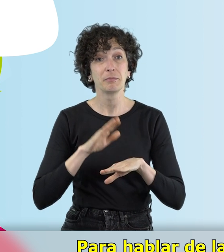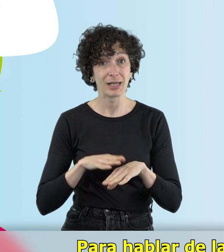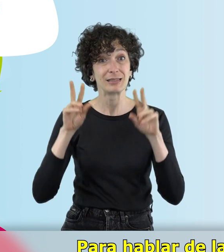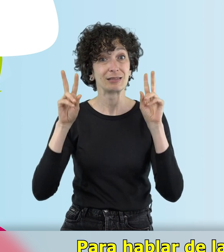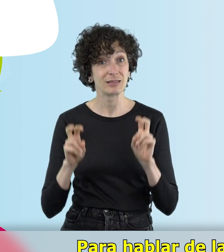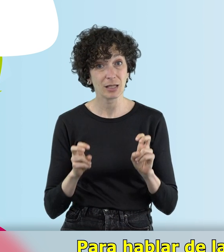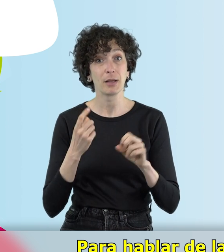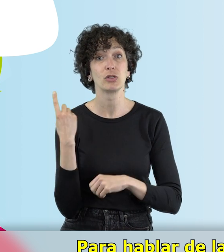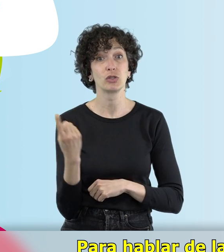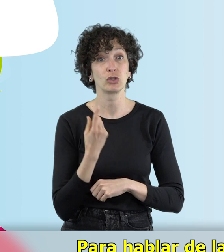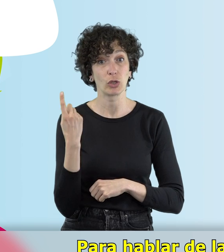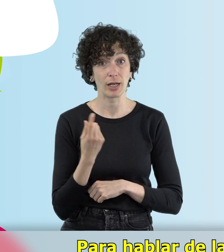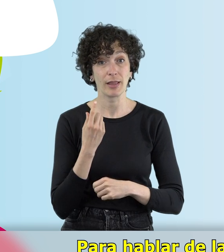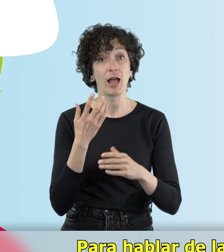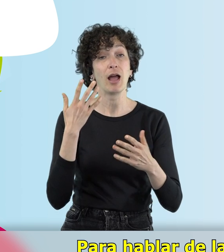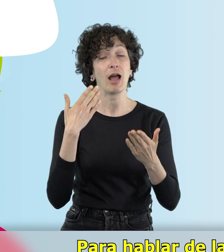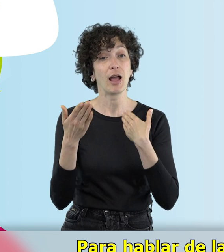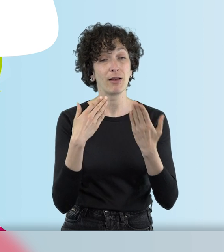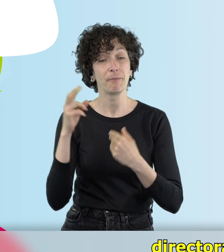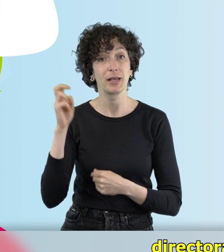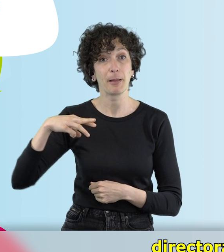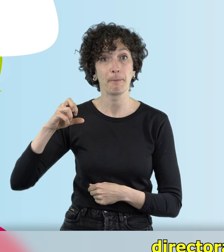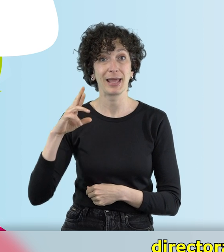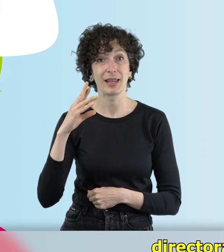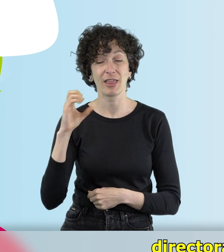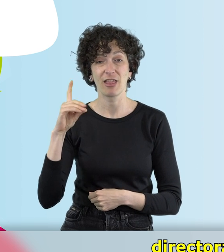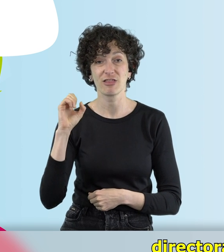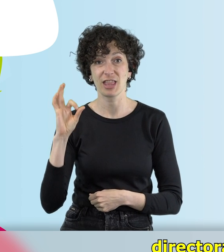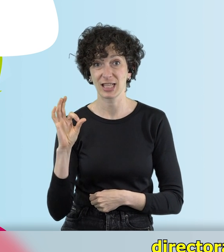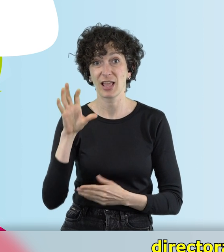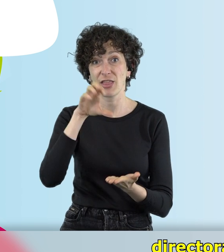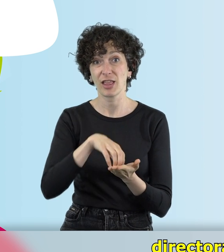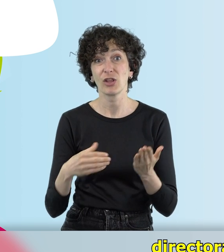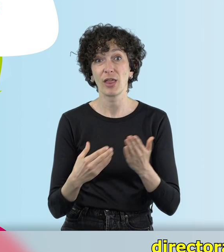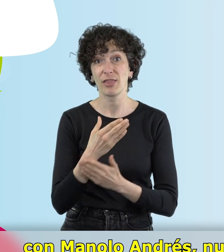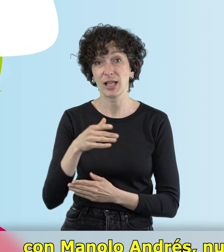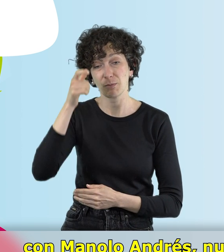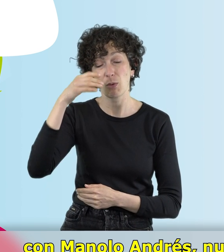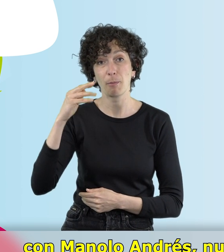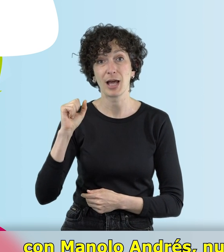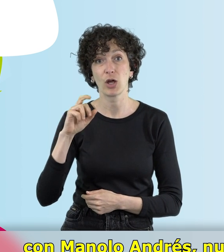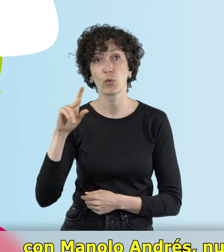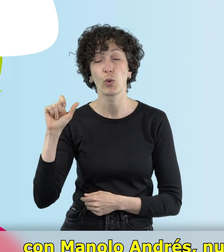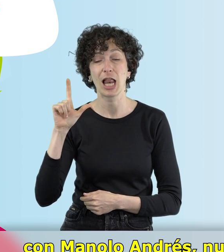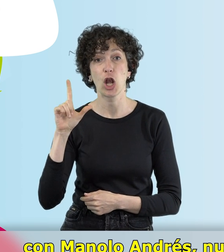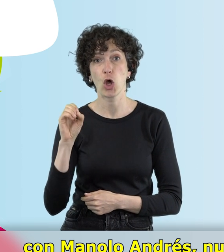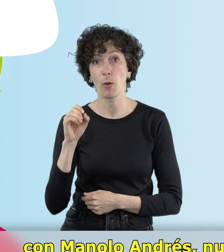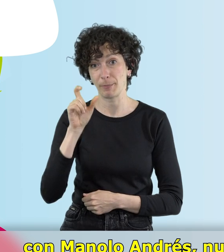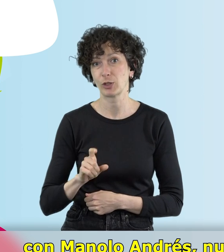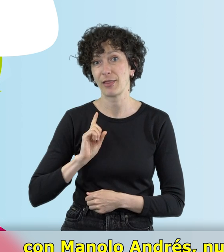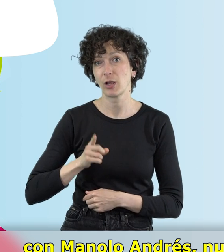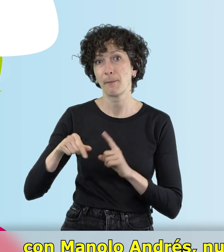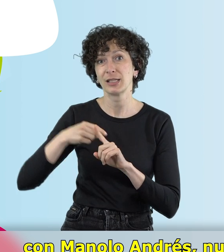Para hablar de la soledad contamos hoy con Mercedes Ruiz, directora del Centro de Día de Barruelo, con Manolo Andrés,